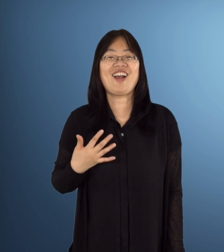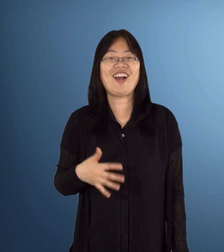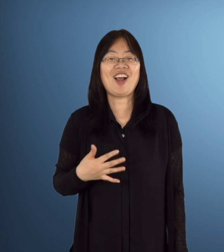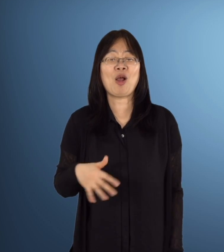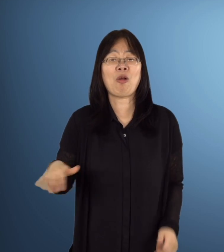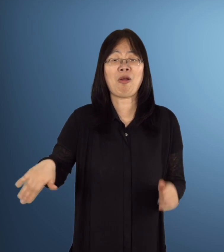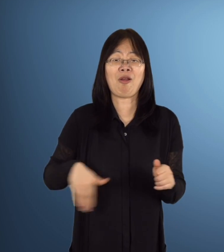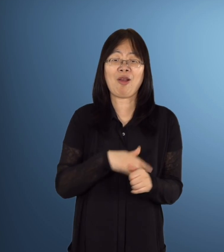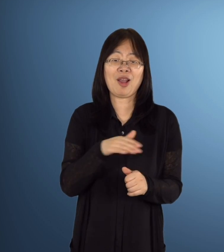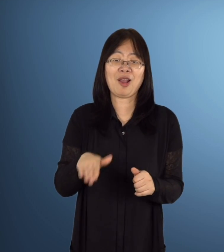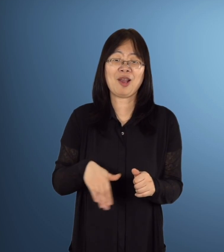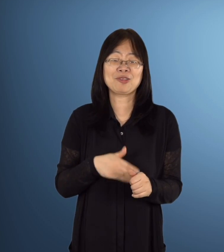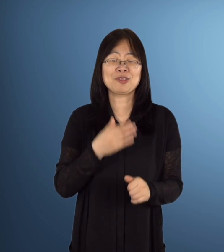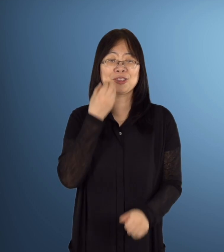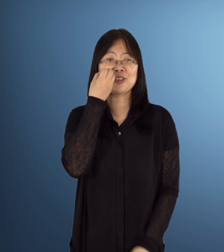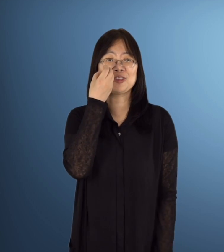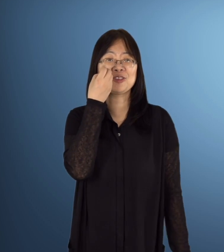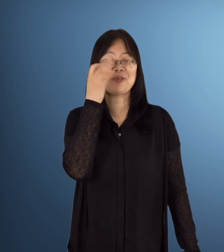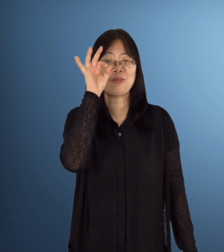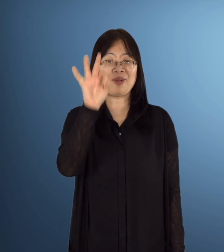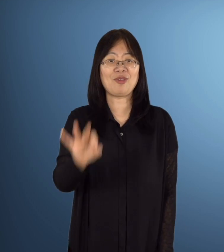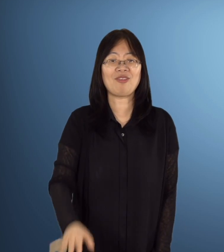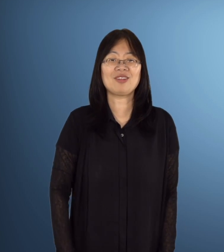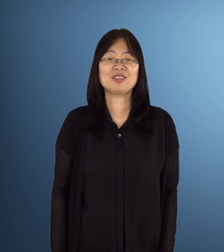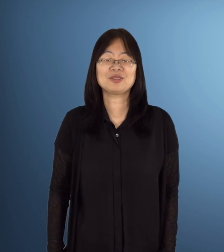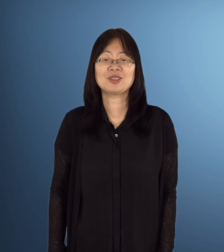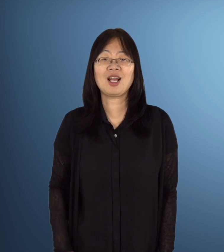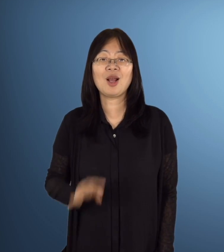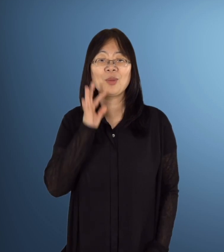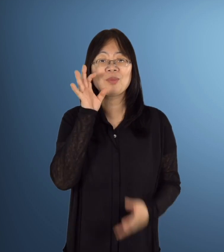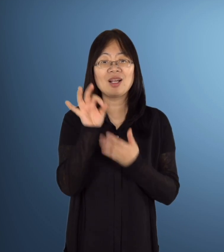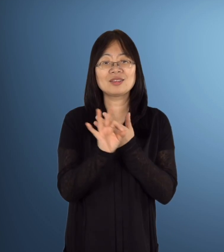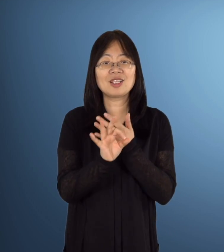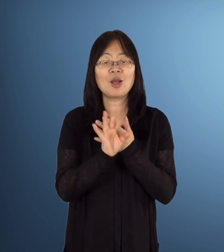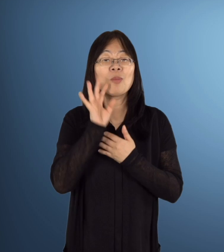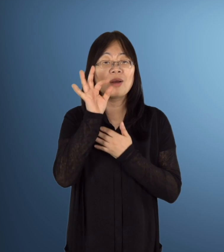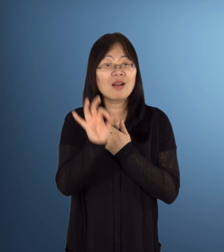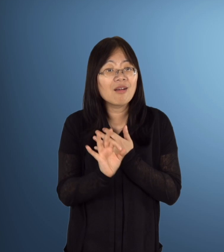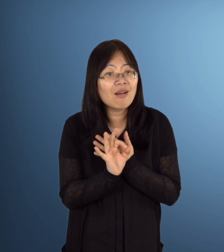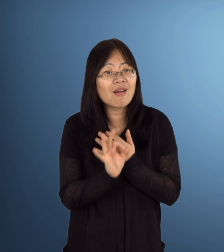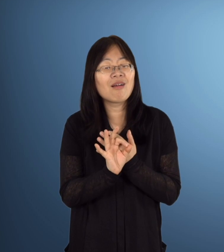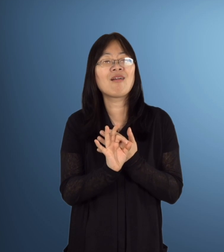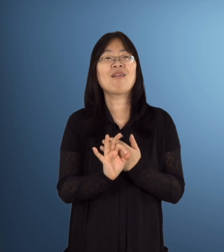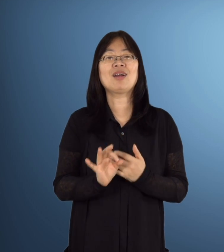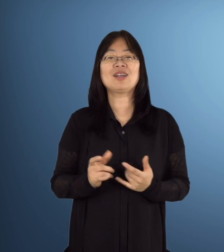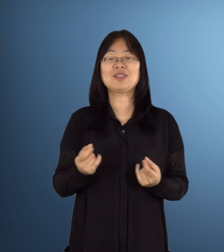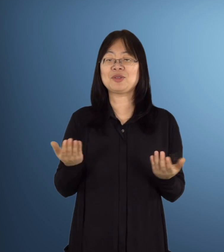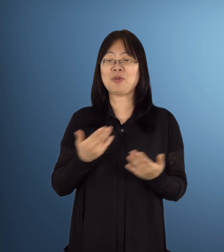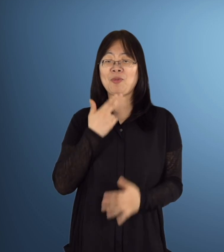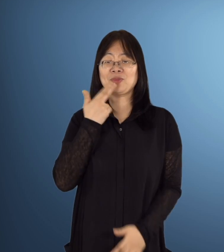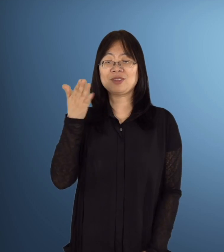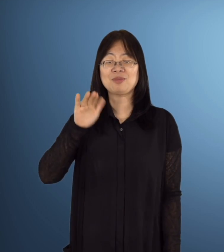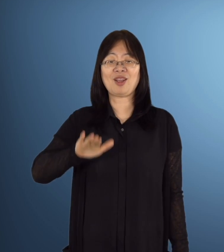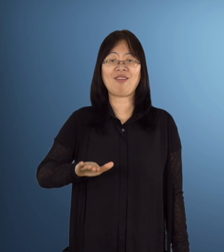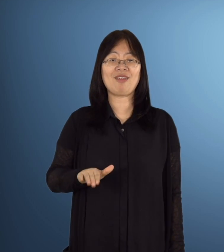그 광경을 아주 특이하게 봤어요. 만약에 그런 일은